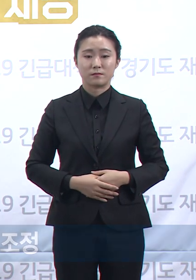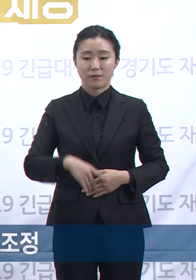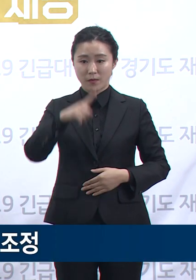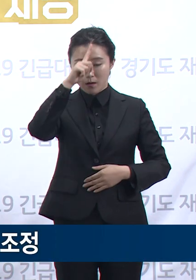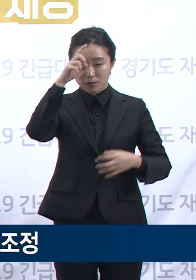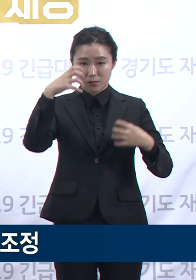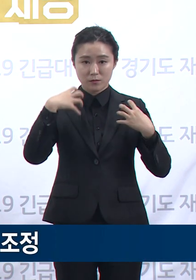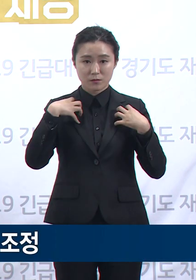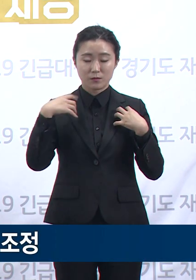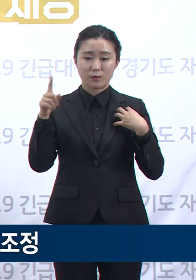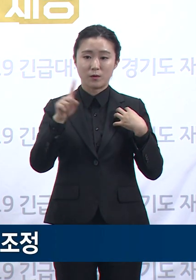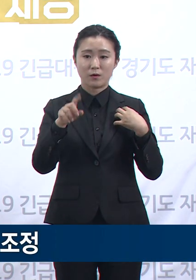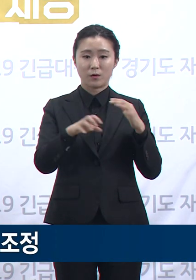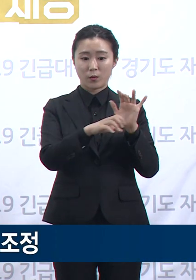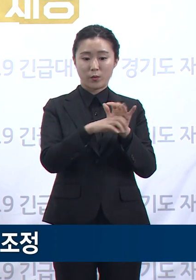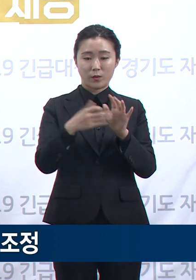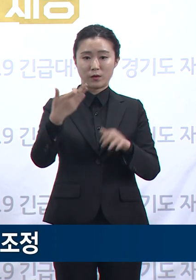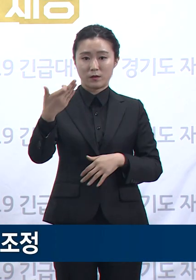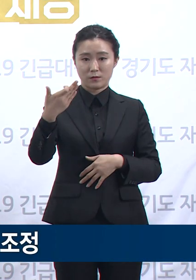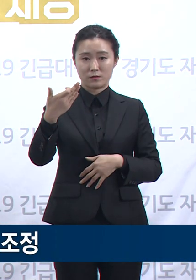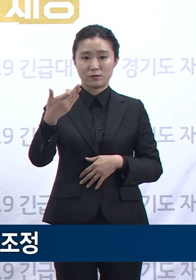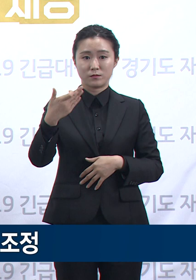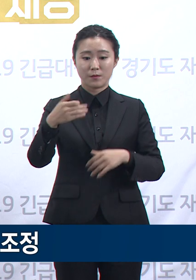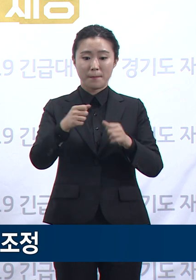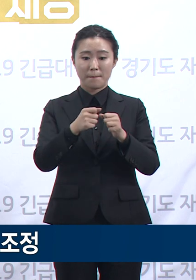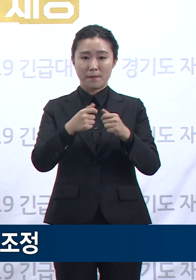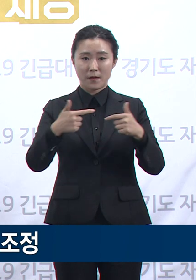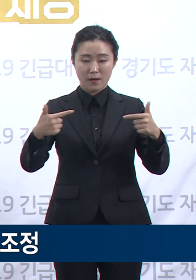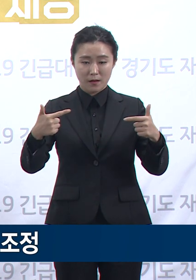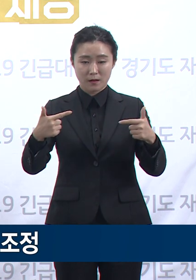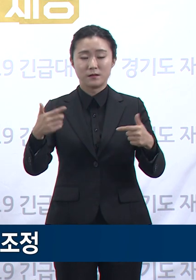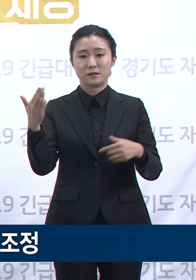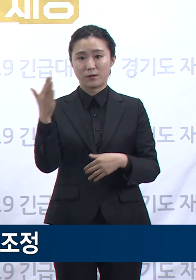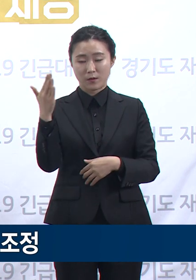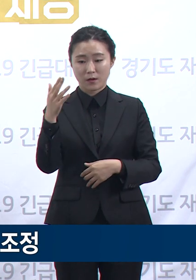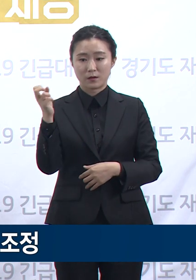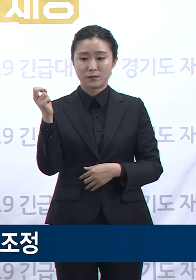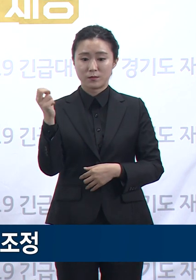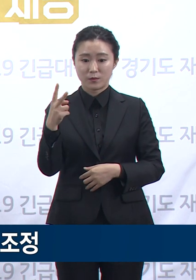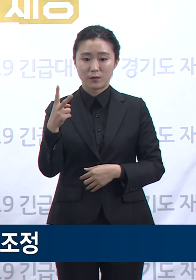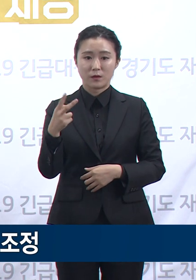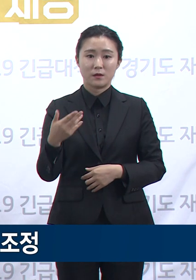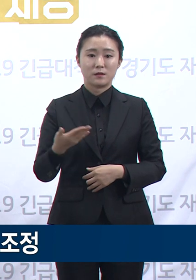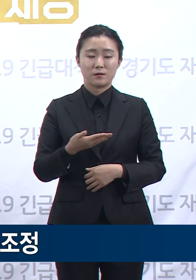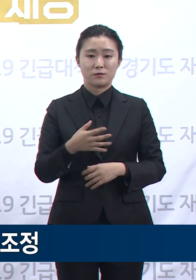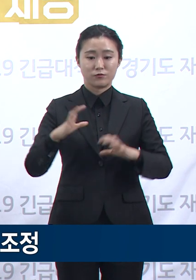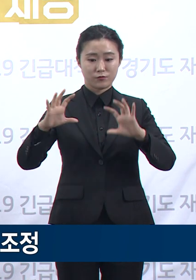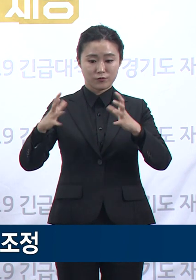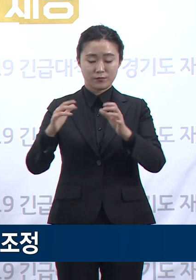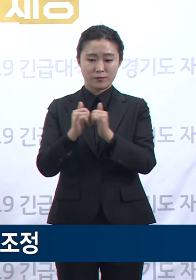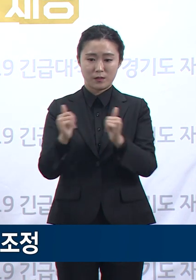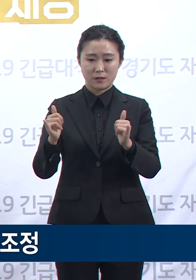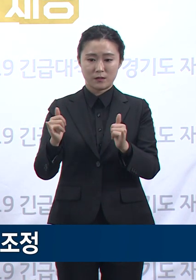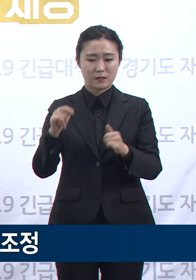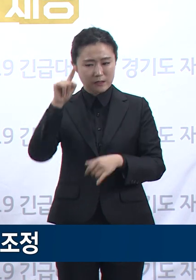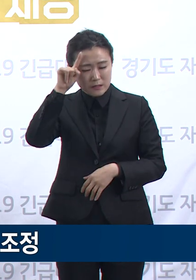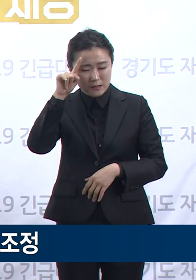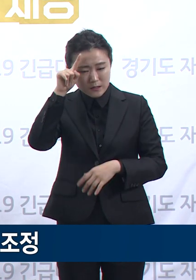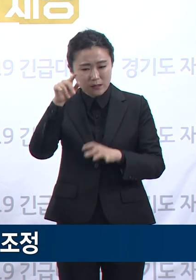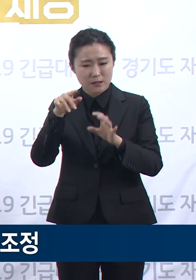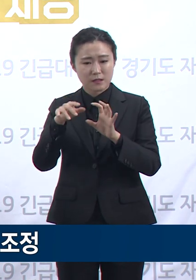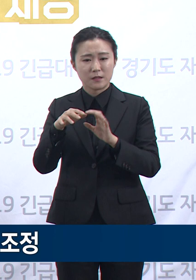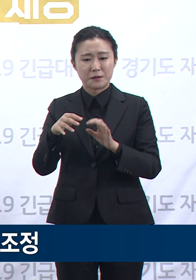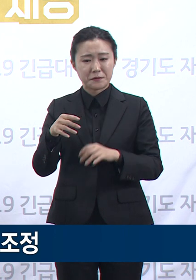정부는 코로나19 확진자 발생 추이와 국민 피로감을 고려하여 전국적인 사회적 거리두기를 1단계로 하향